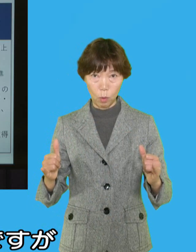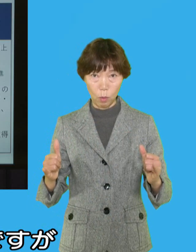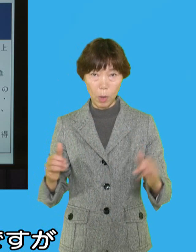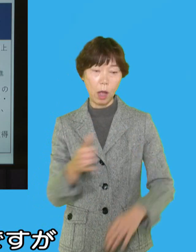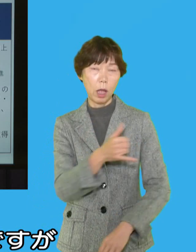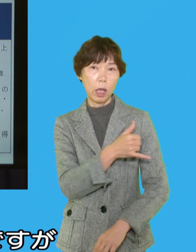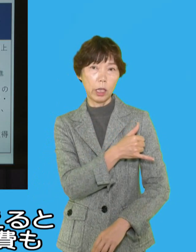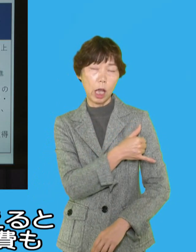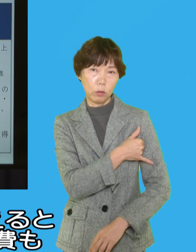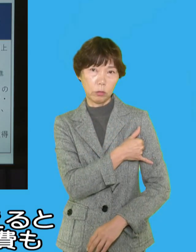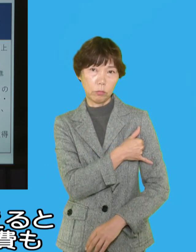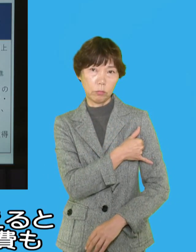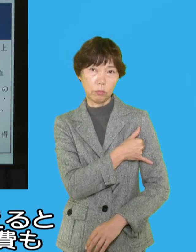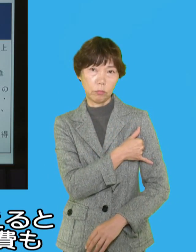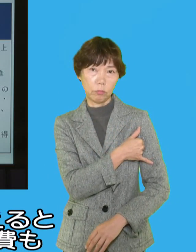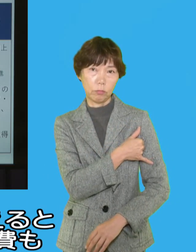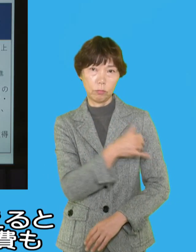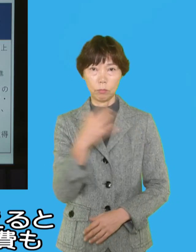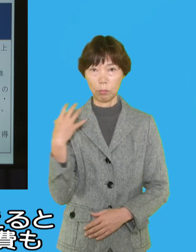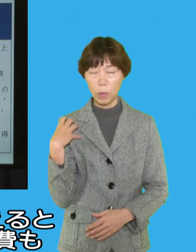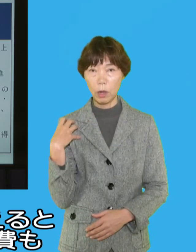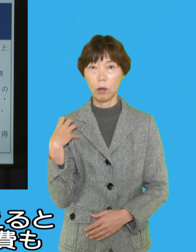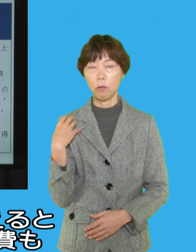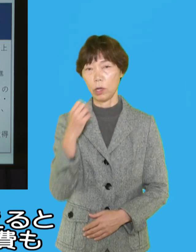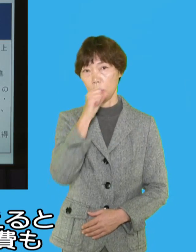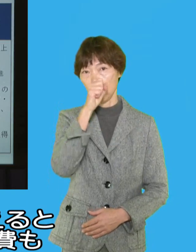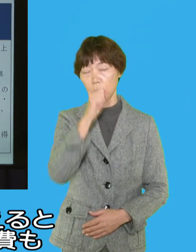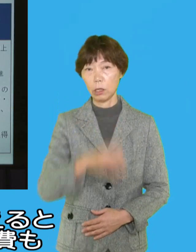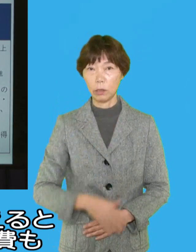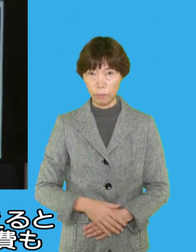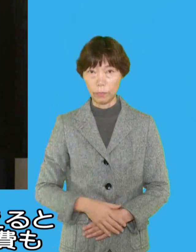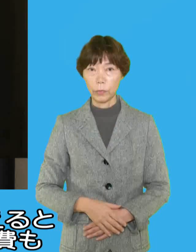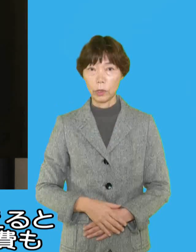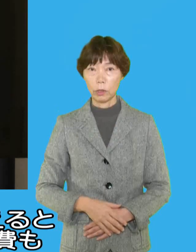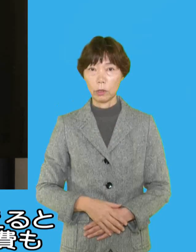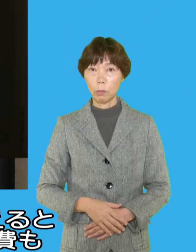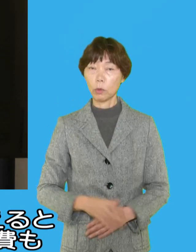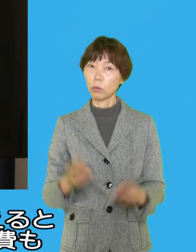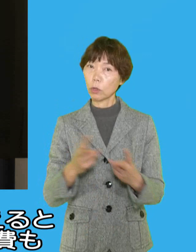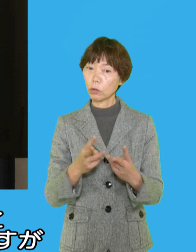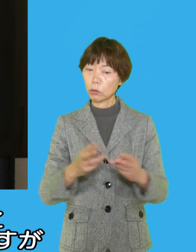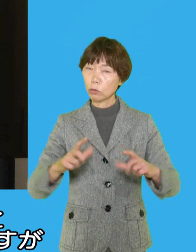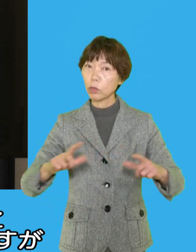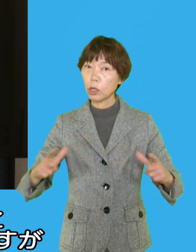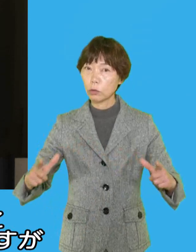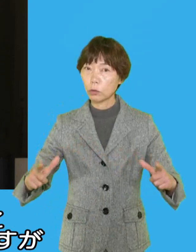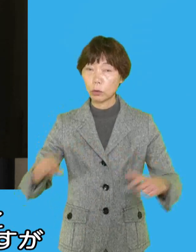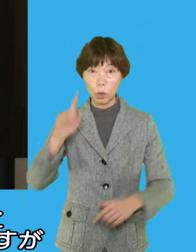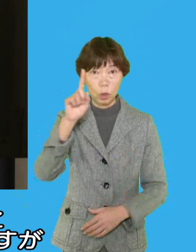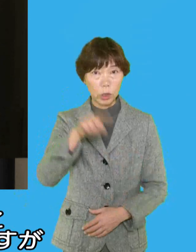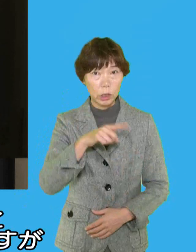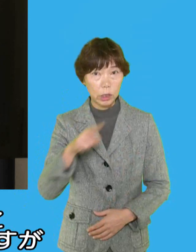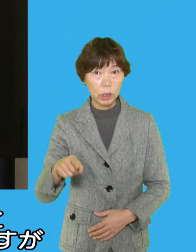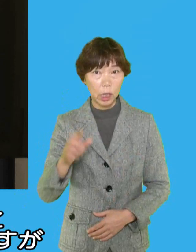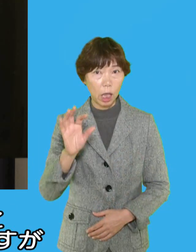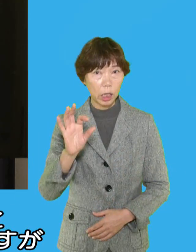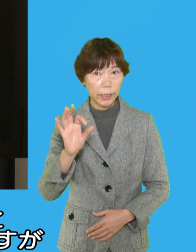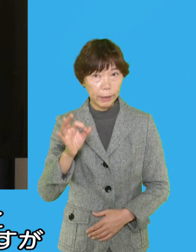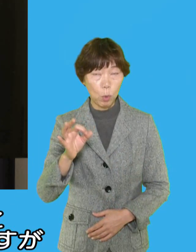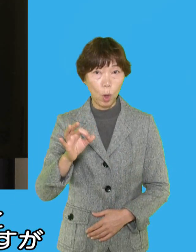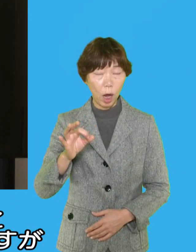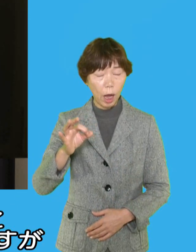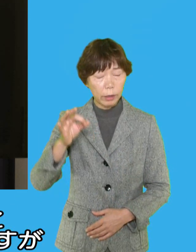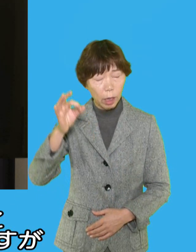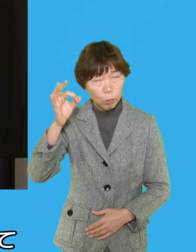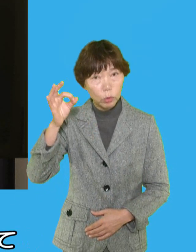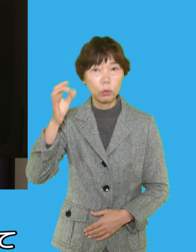はいいんですけれども、若い方の役職者が増えるとどうしてもその人件費もやっぱりかさむことになるんじゃないかな